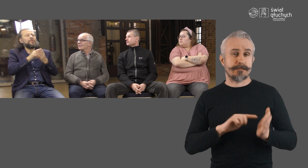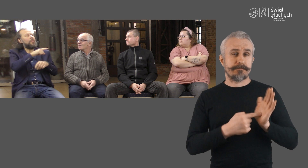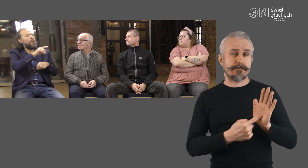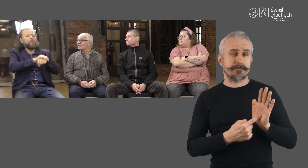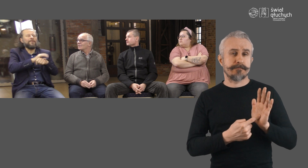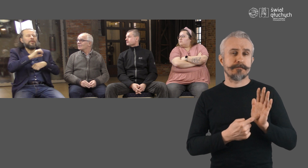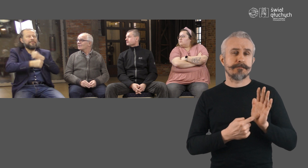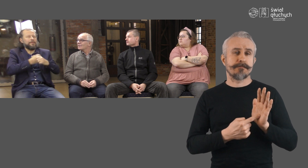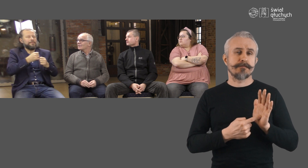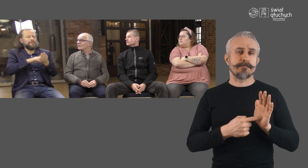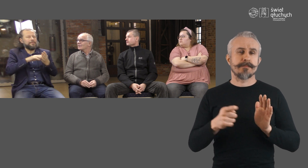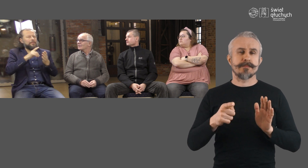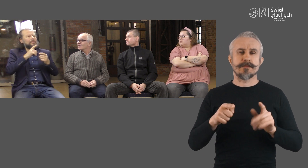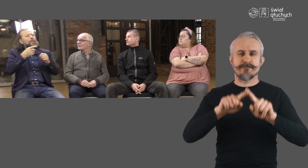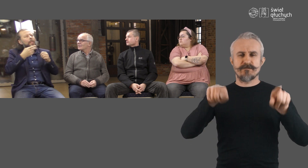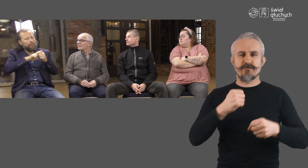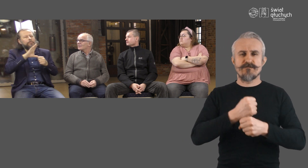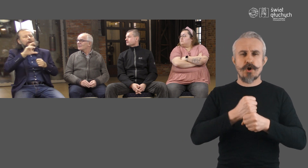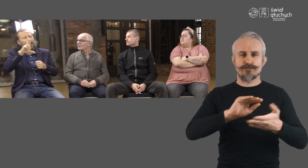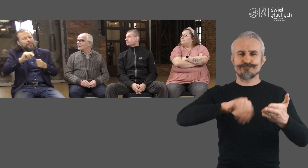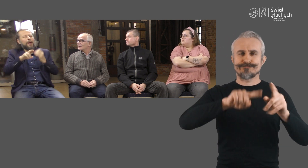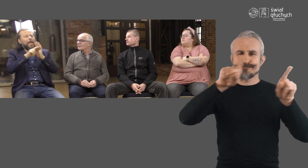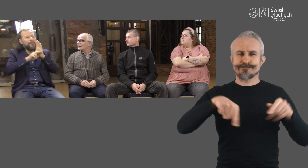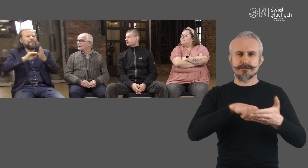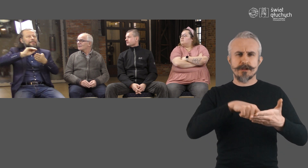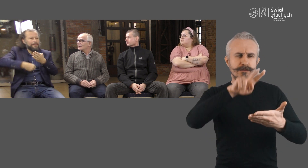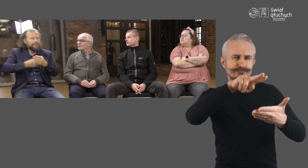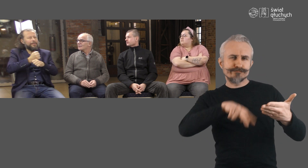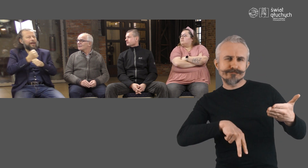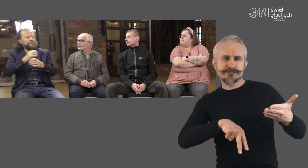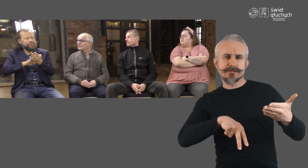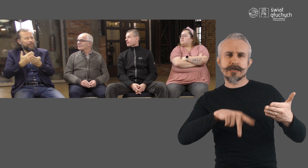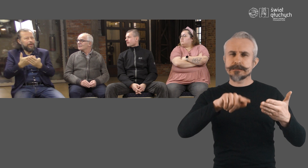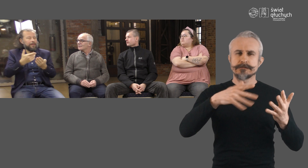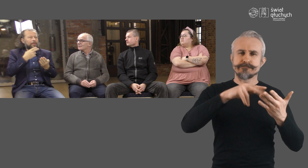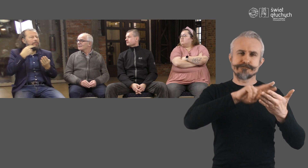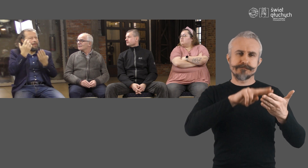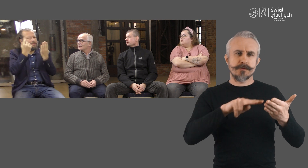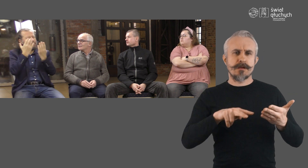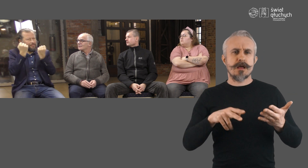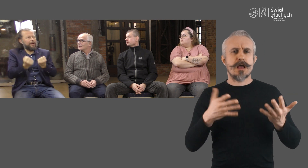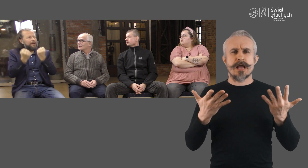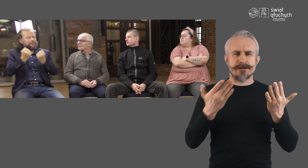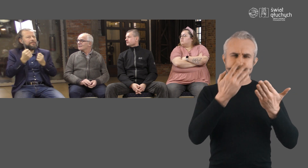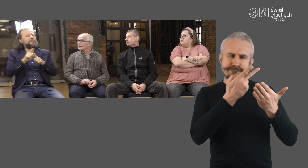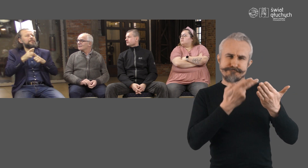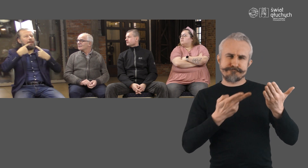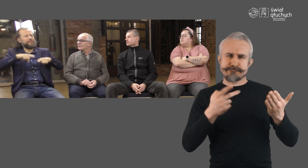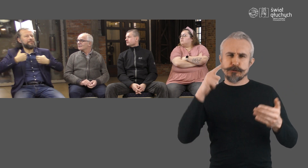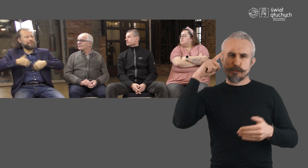No właśnie, na przykład umowa o pracę albo BHP, regulamin BHP trzeba w pracy